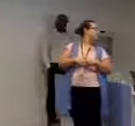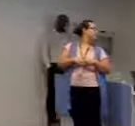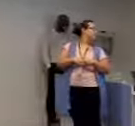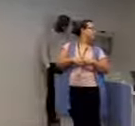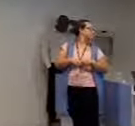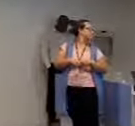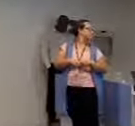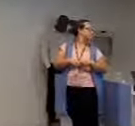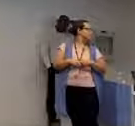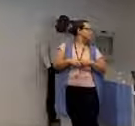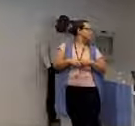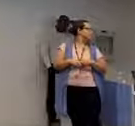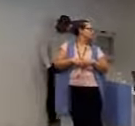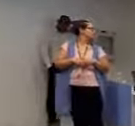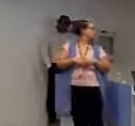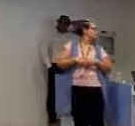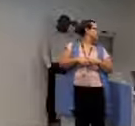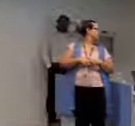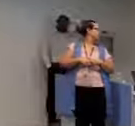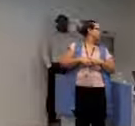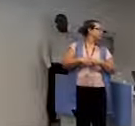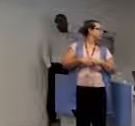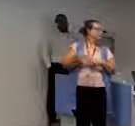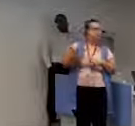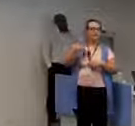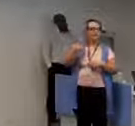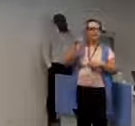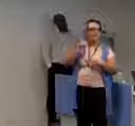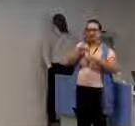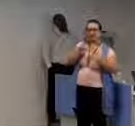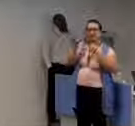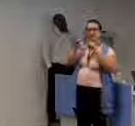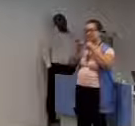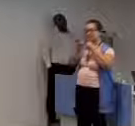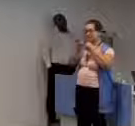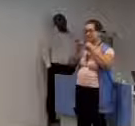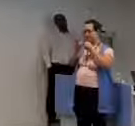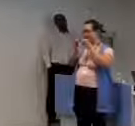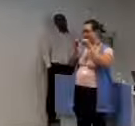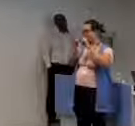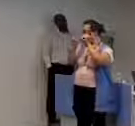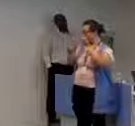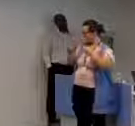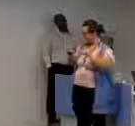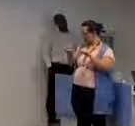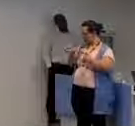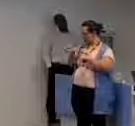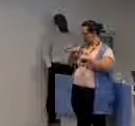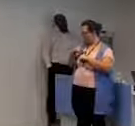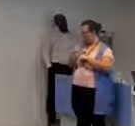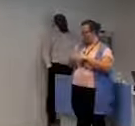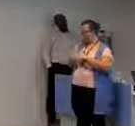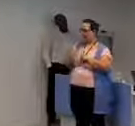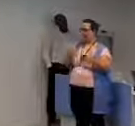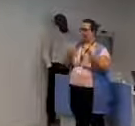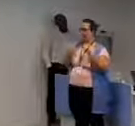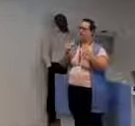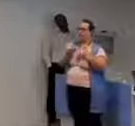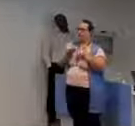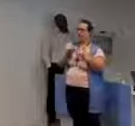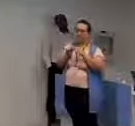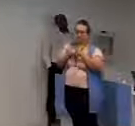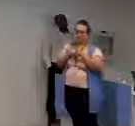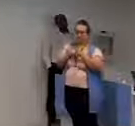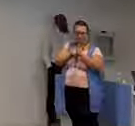peça. Então eu tenho ferramentas dentro do software específicas para fazer as análises, que vão me mostrar